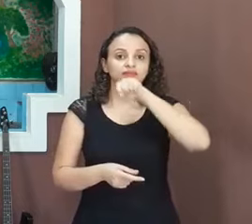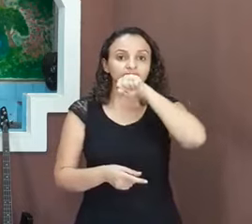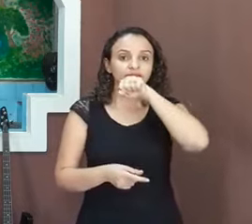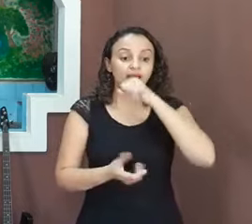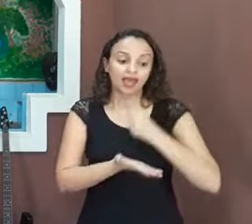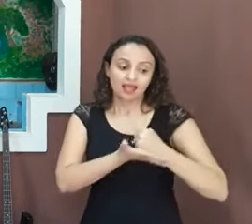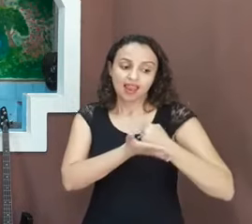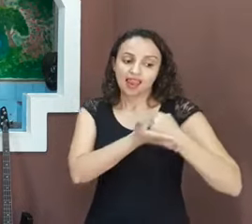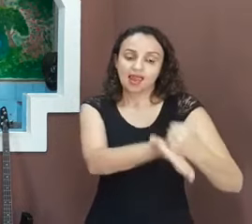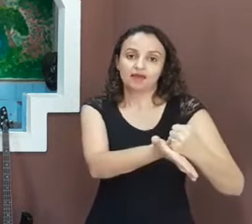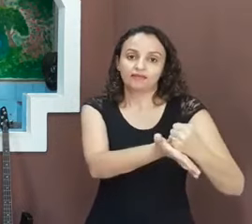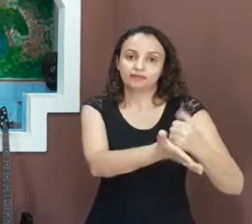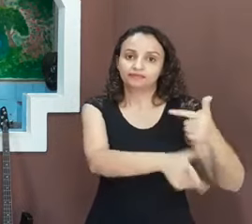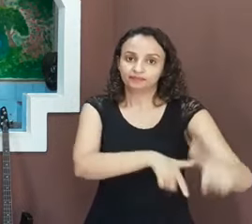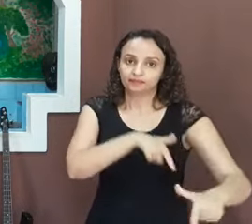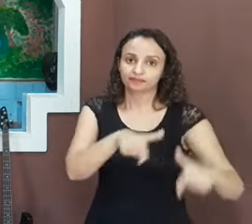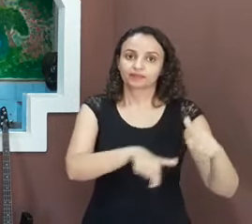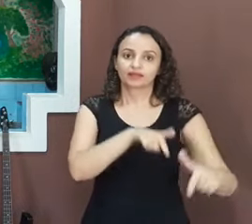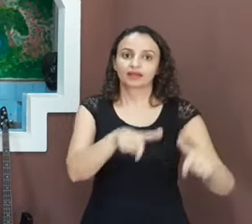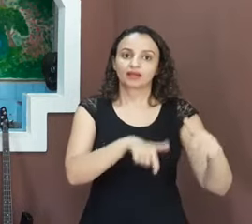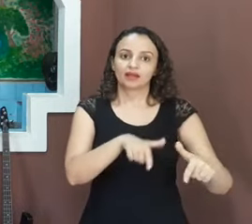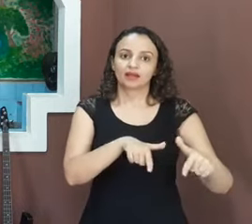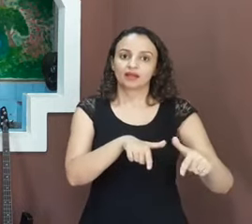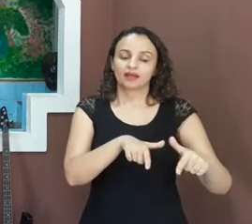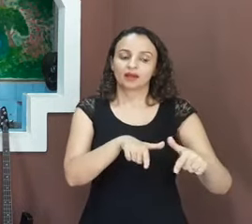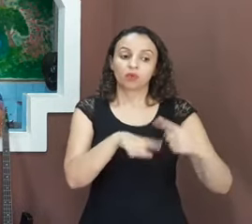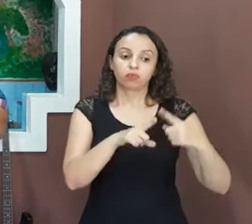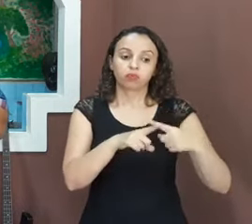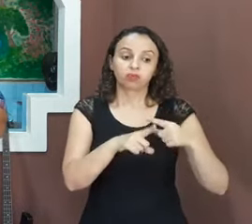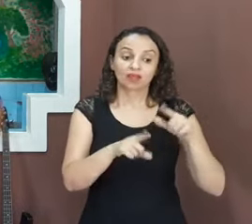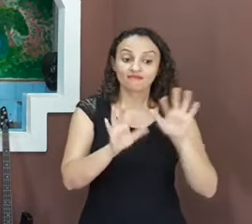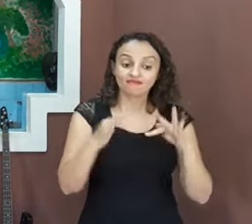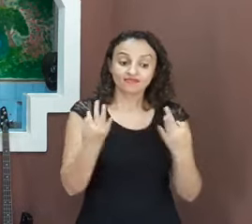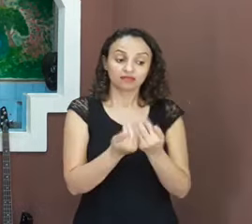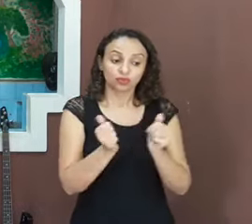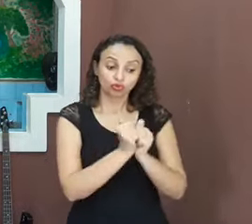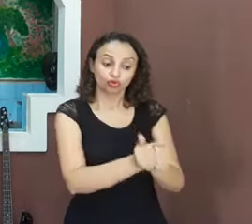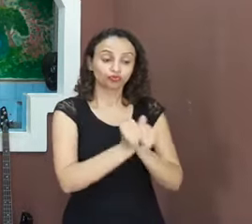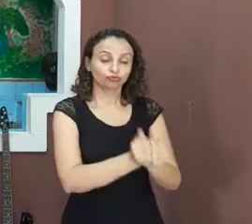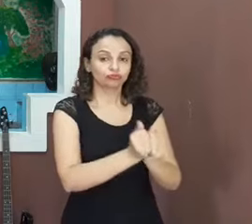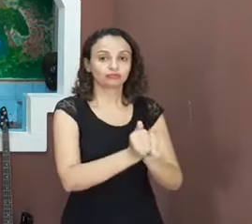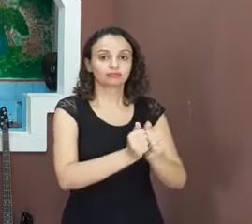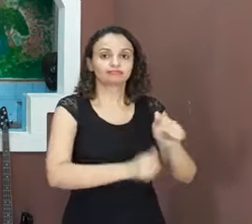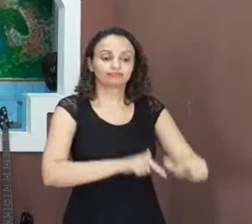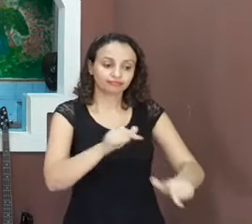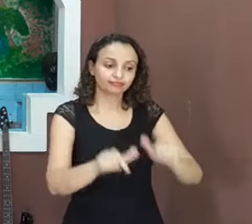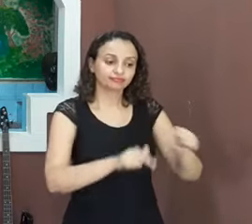levaram. Porque os pais estavam lá. O que nós temos visto hoje?